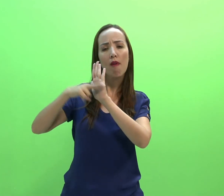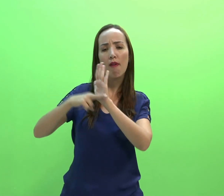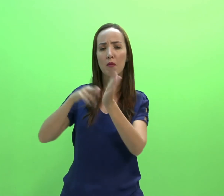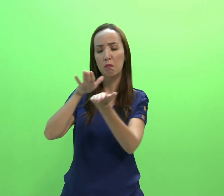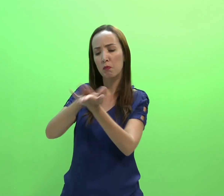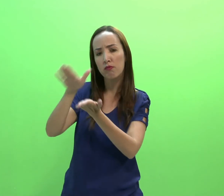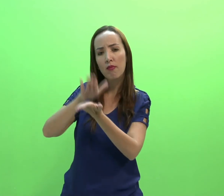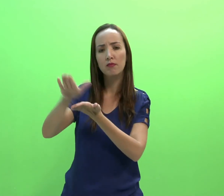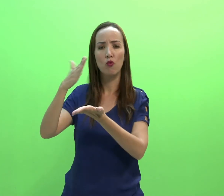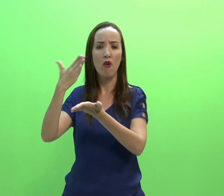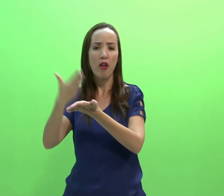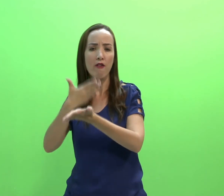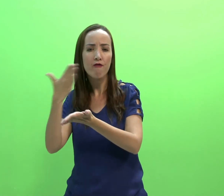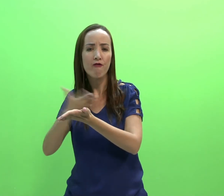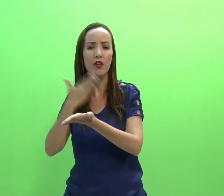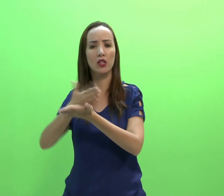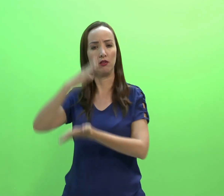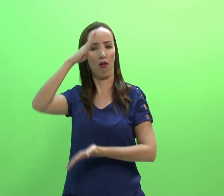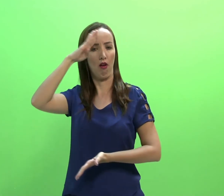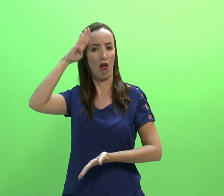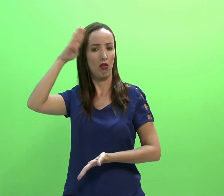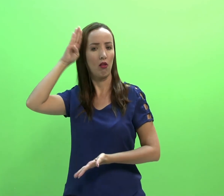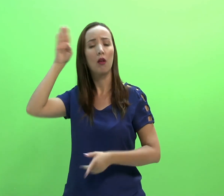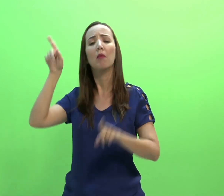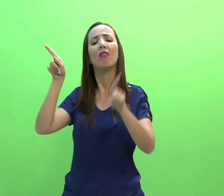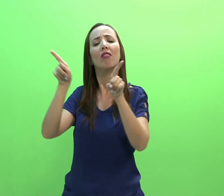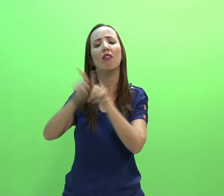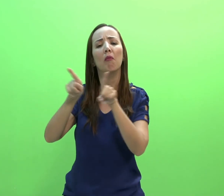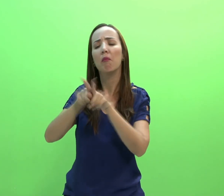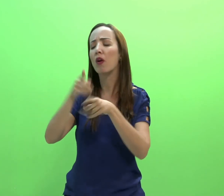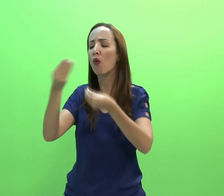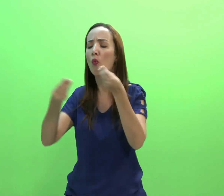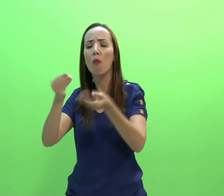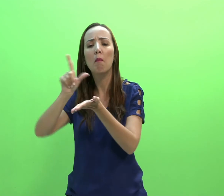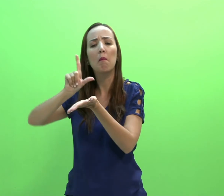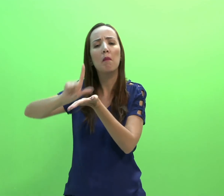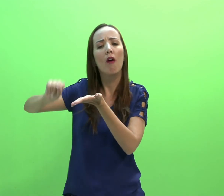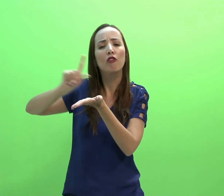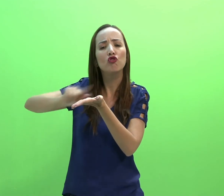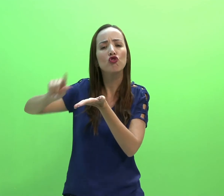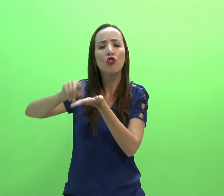Perceberam? Então, temos as normas próprias para trabalhos acadêmicos,